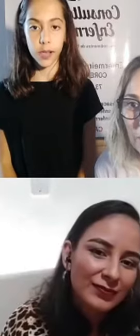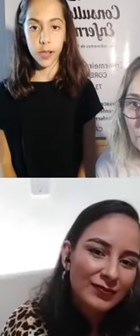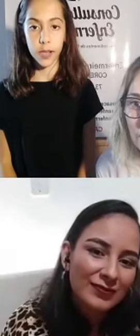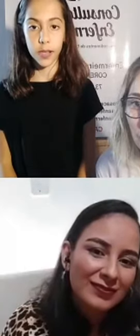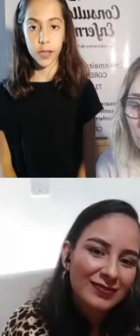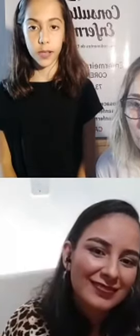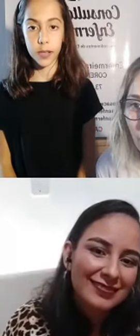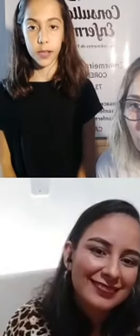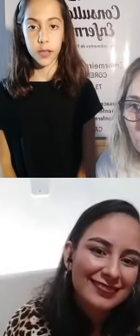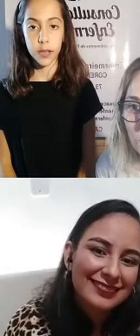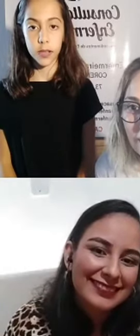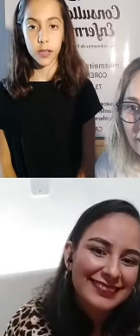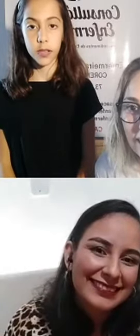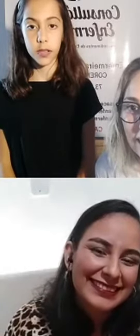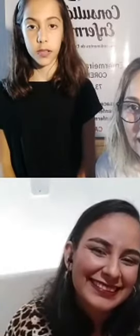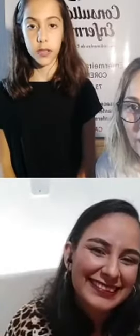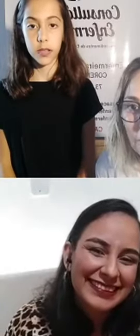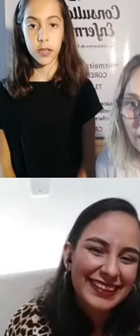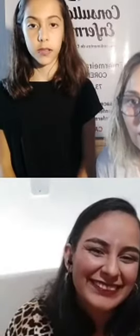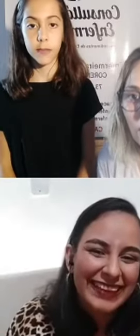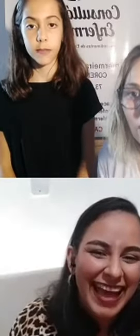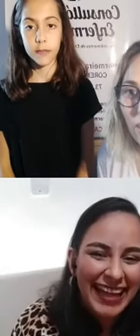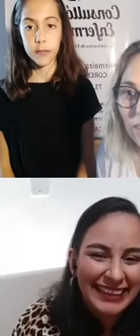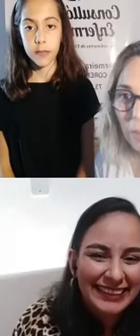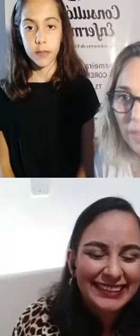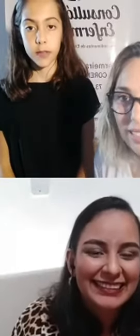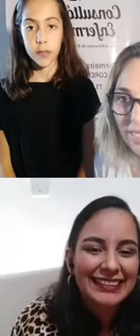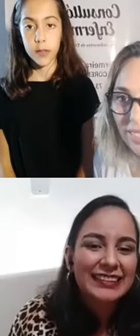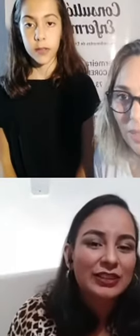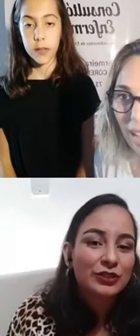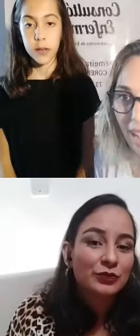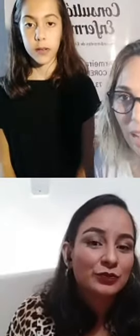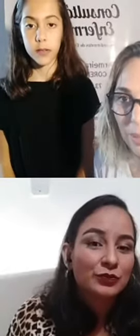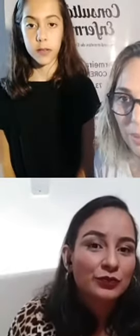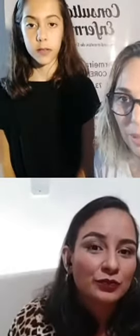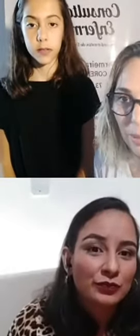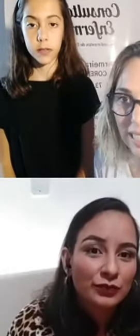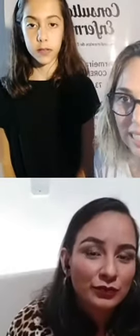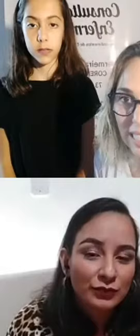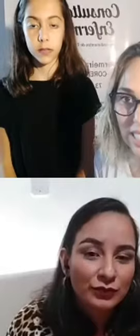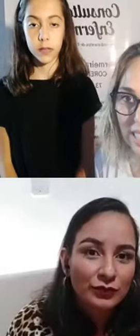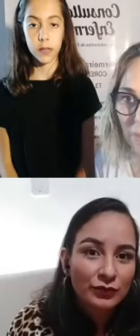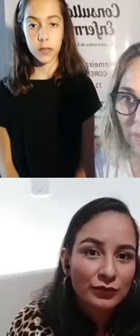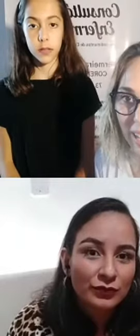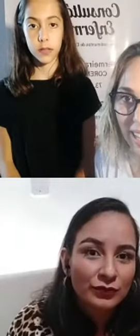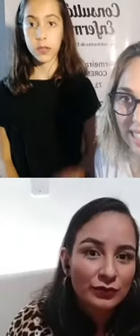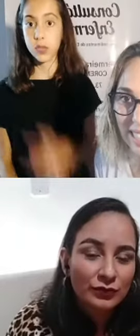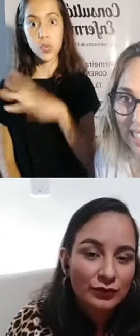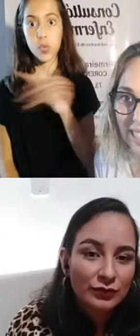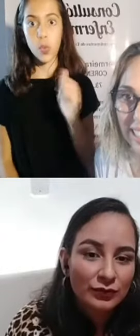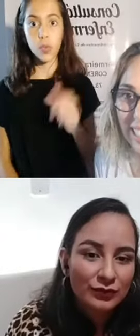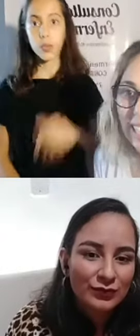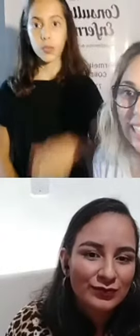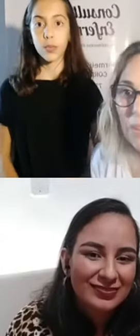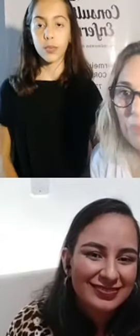aí para você, viu, Darluce? Tanta gente mandando. Obrigada. E olha, vai passando tão rápido que muitas vezes a gente se